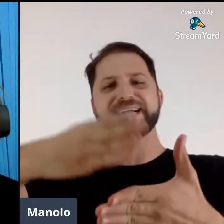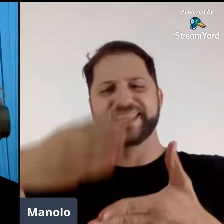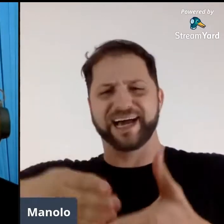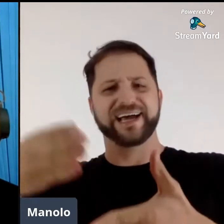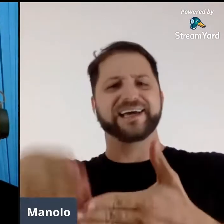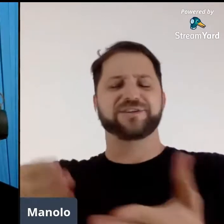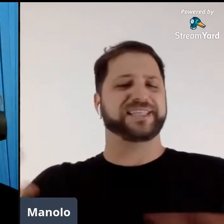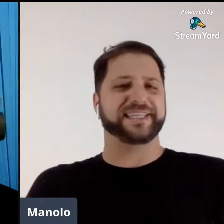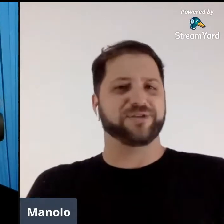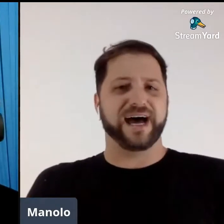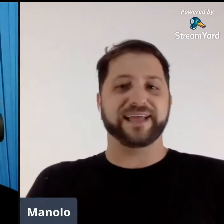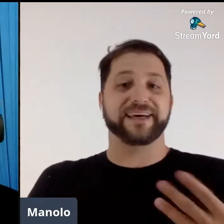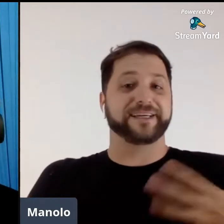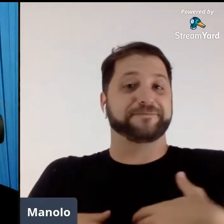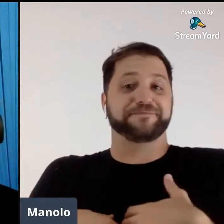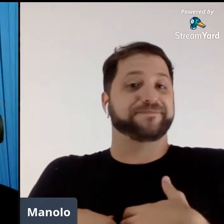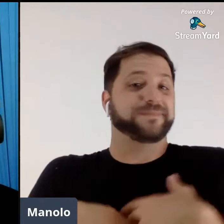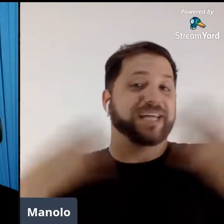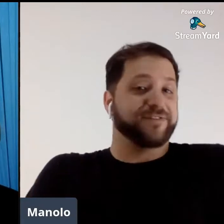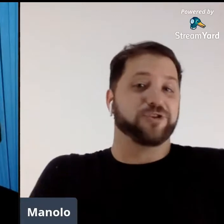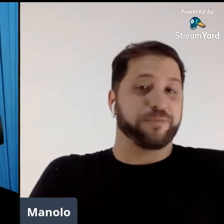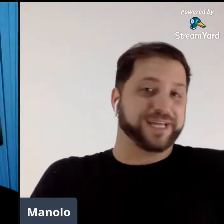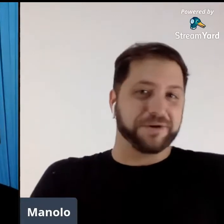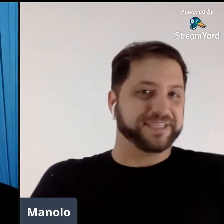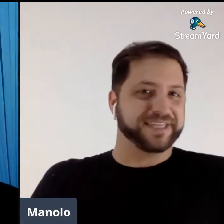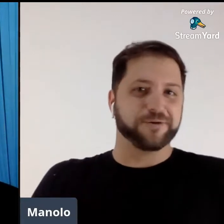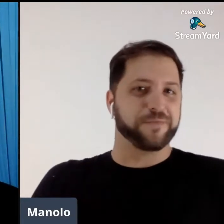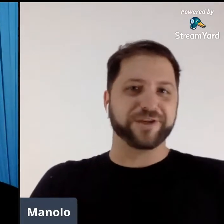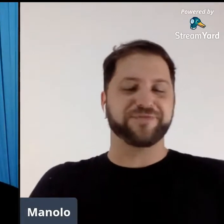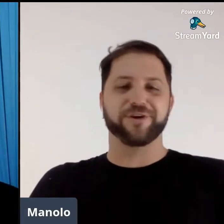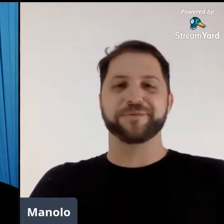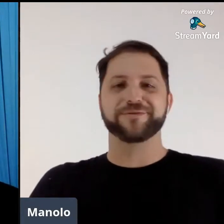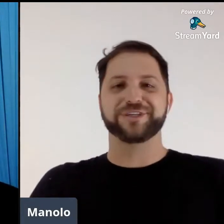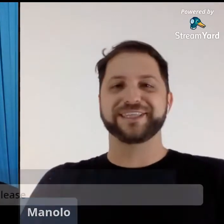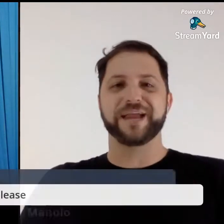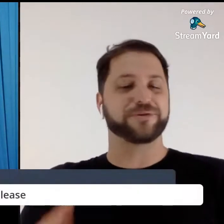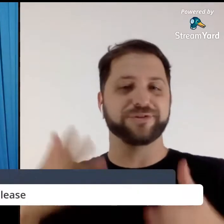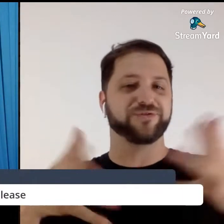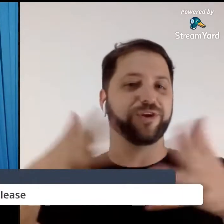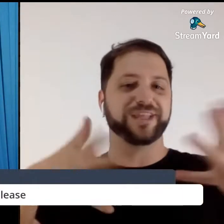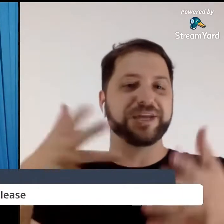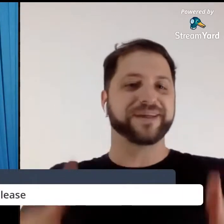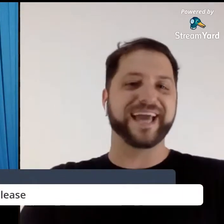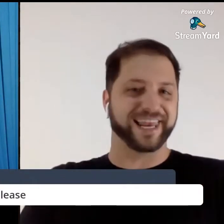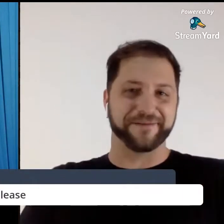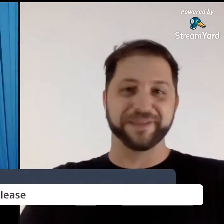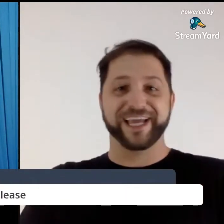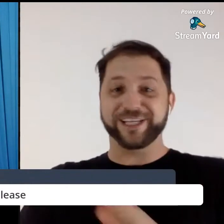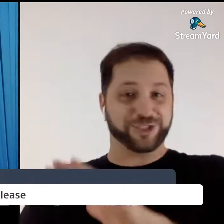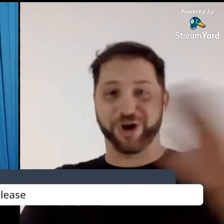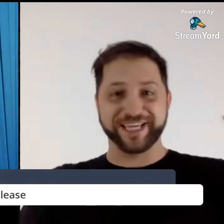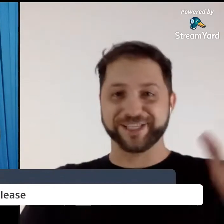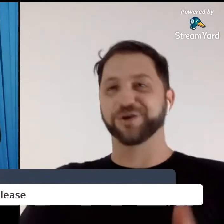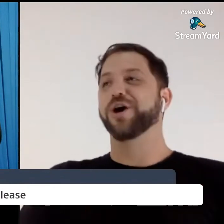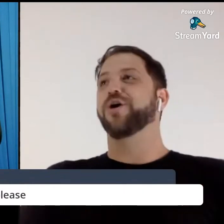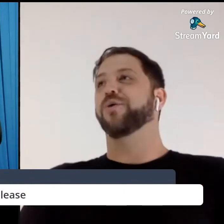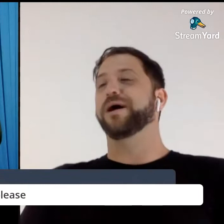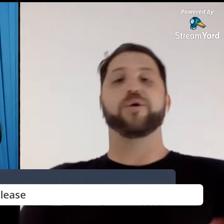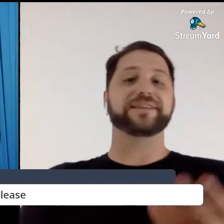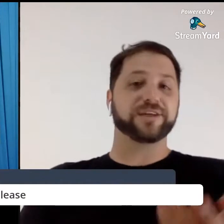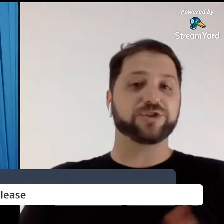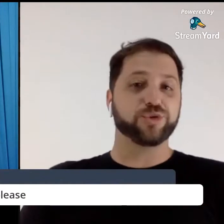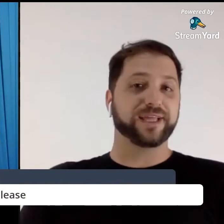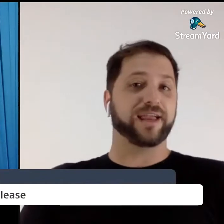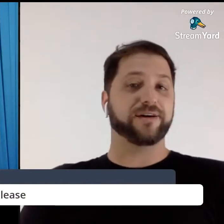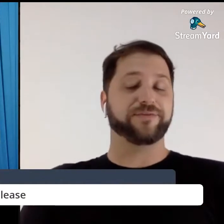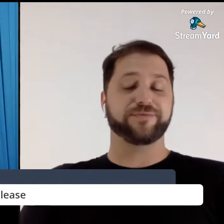por semana, não entendeu nada e engravidou porque não entendeu o que o médico falou, porque não tinha intérprete, não falou na língua dela. É só isso.